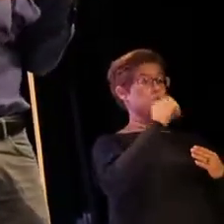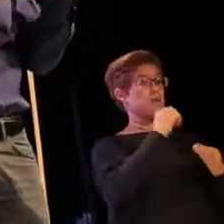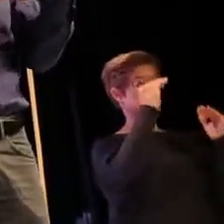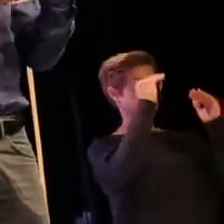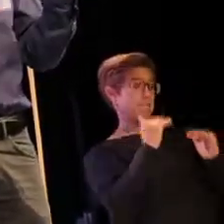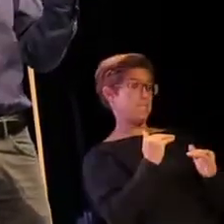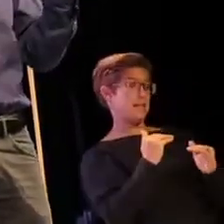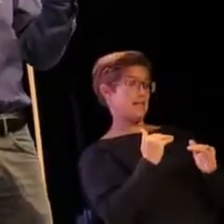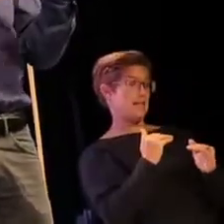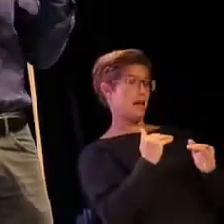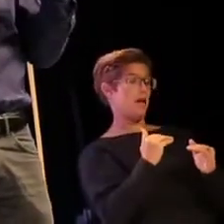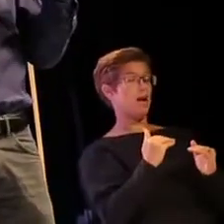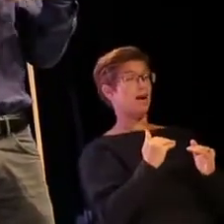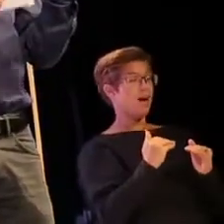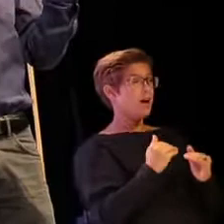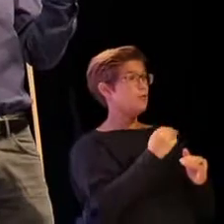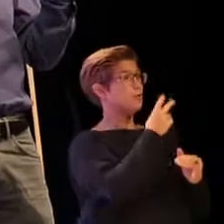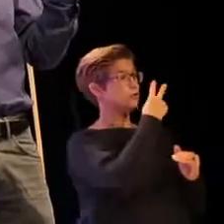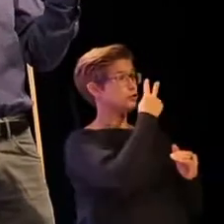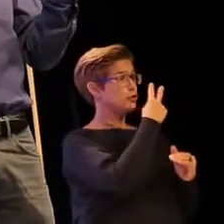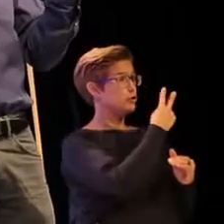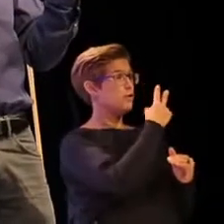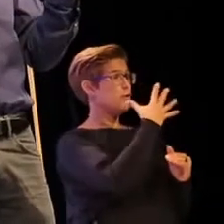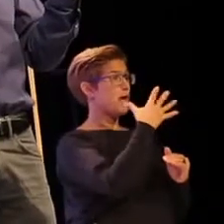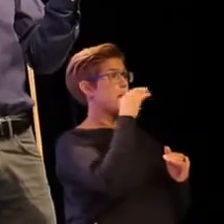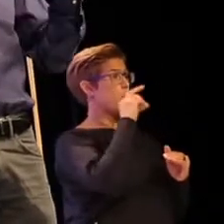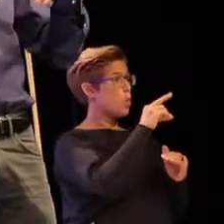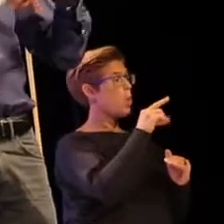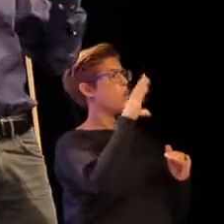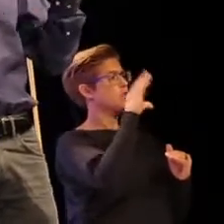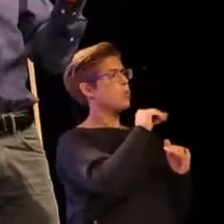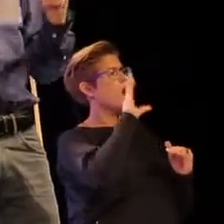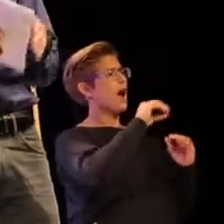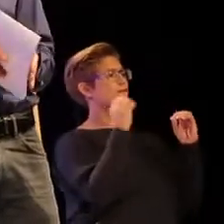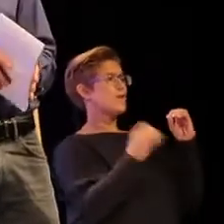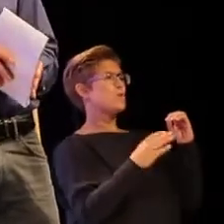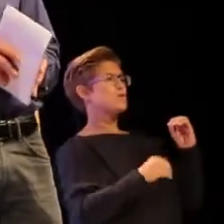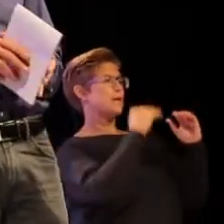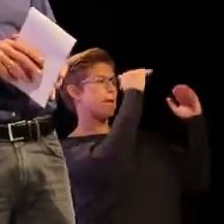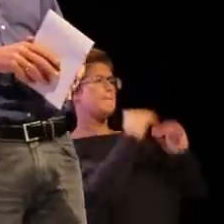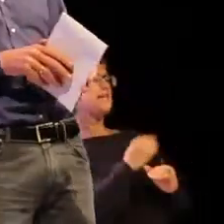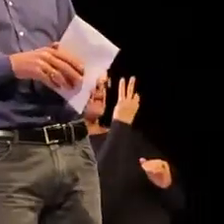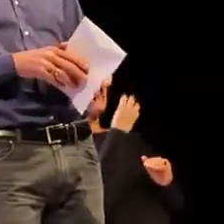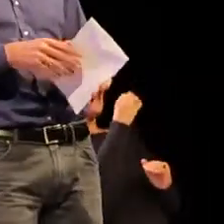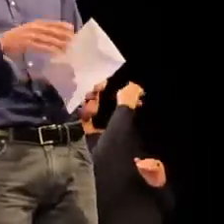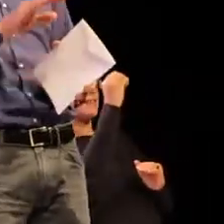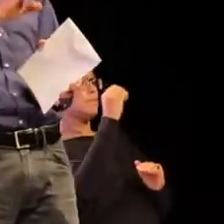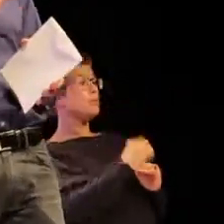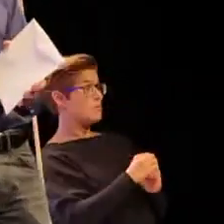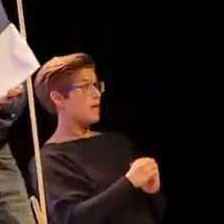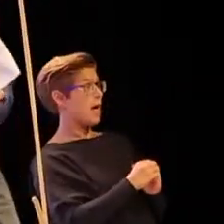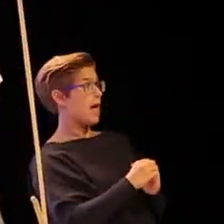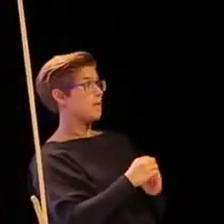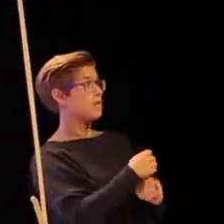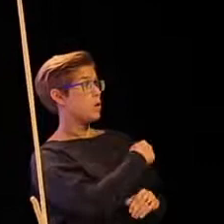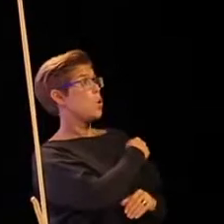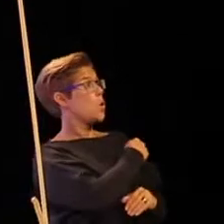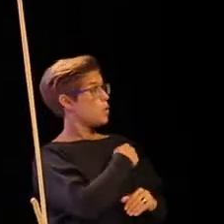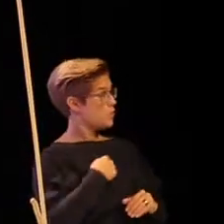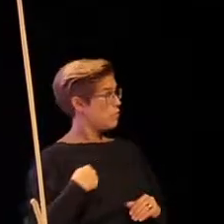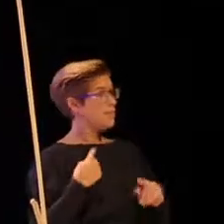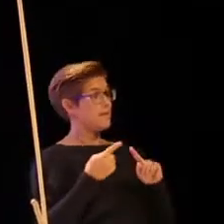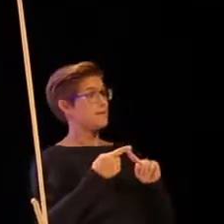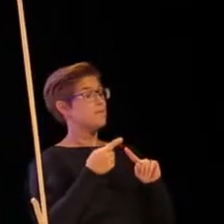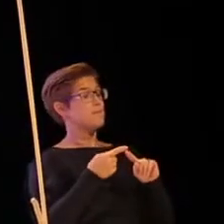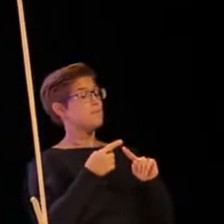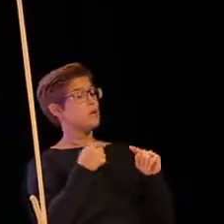Kom ihåg, alltså på 25 år 30% utsläppsminskning. Vi börjar närma oss en amerikansk ambition som är transformativ.